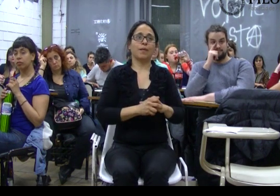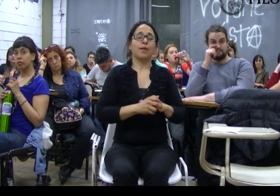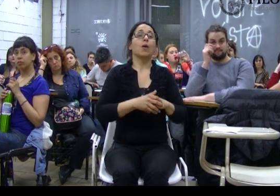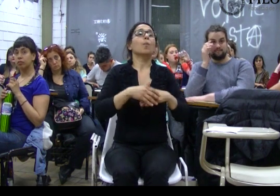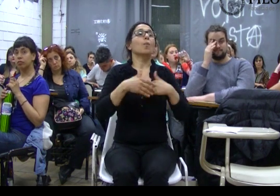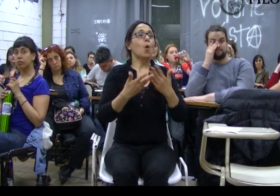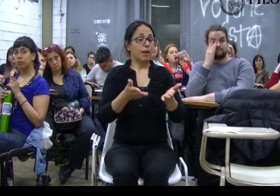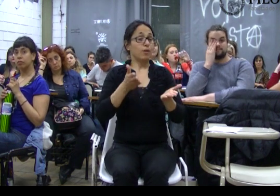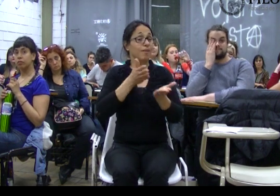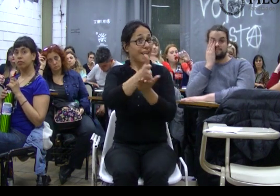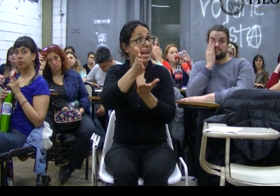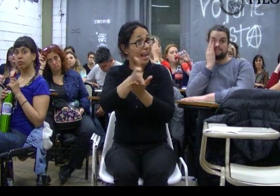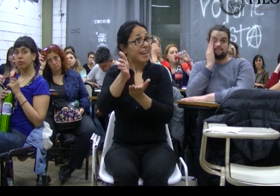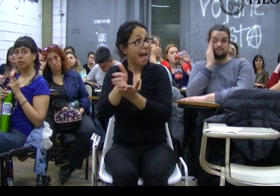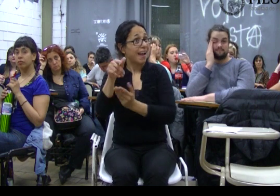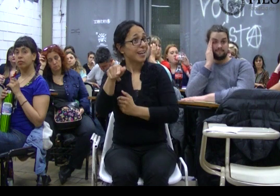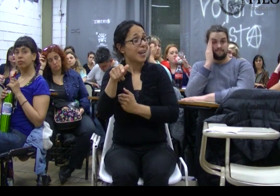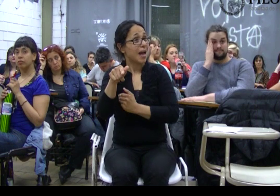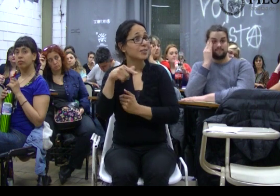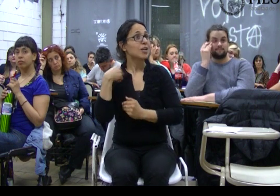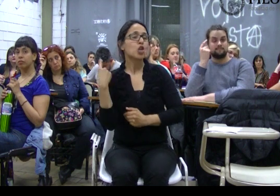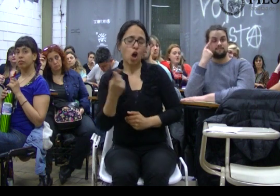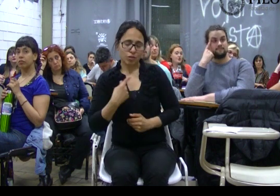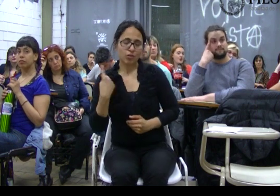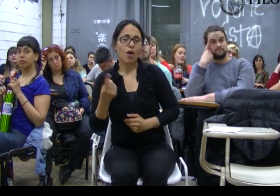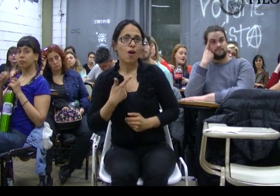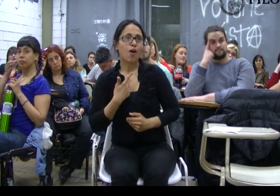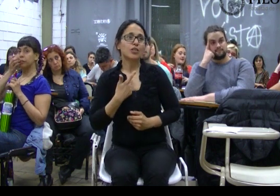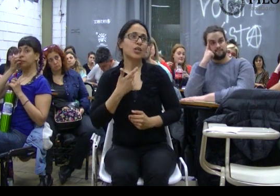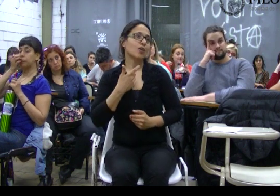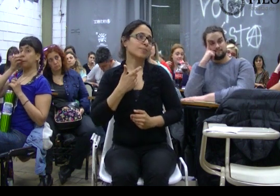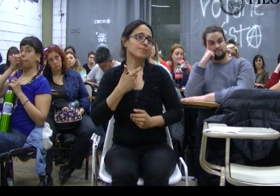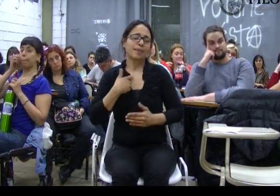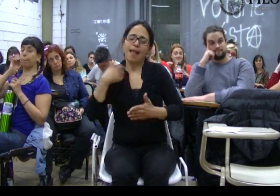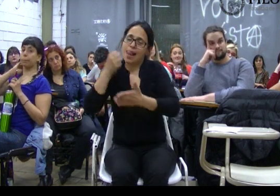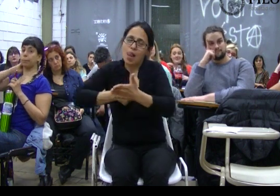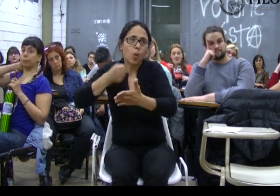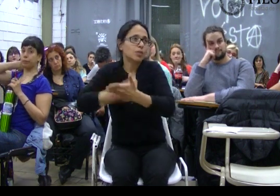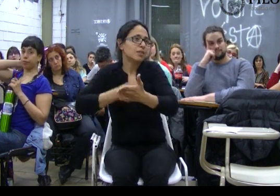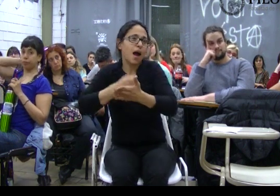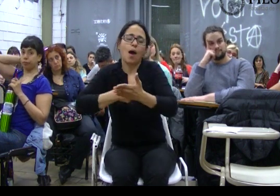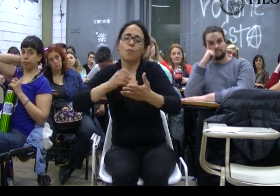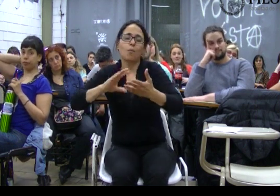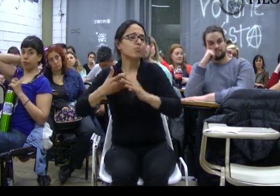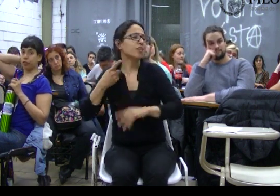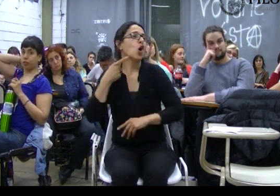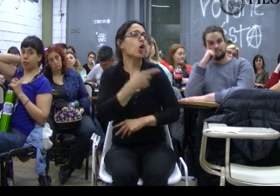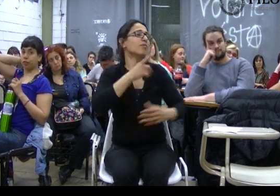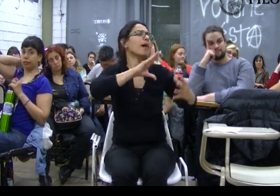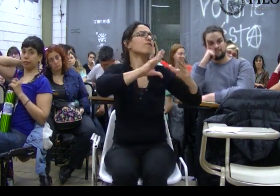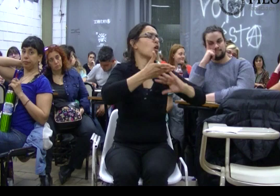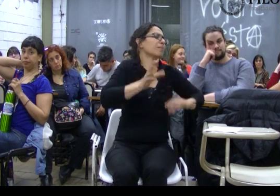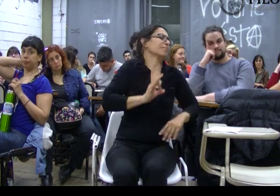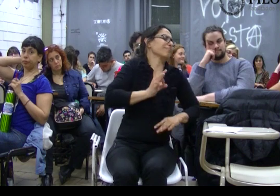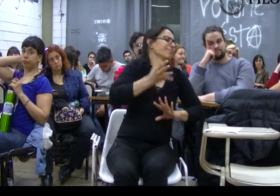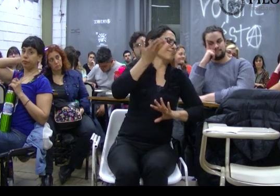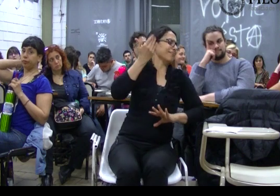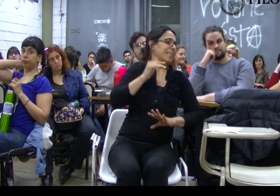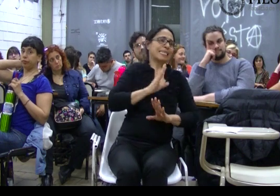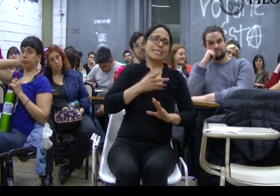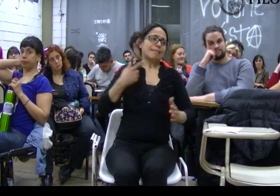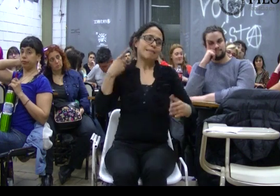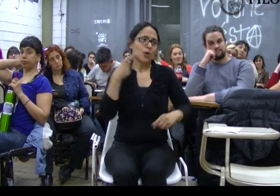Bueno, canales, en canales entonces tratamos de modificar y de luchar contra estos viejos paradigmas de